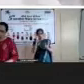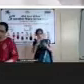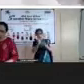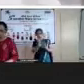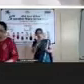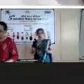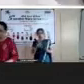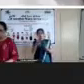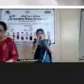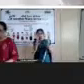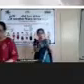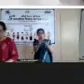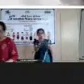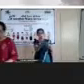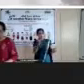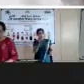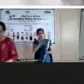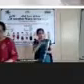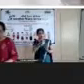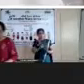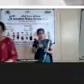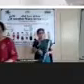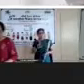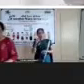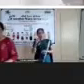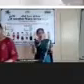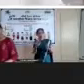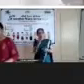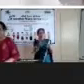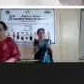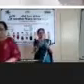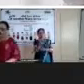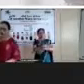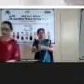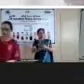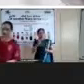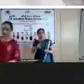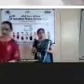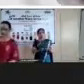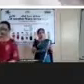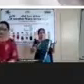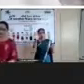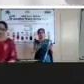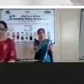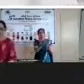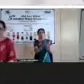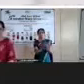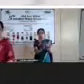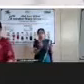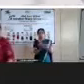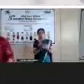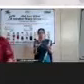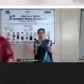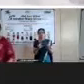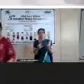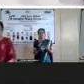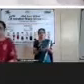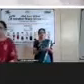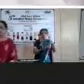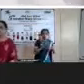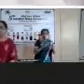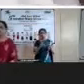इससे लाभान्वित हो रहे हैं। आवश्यकता है कि दिव्यांगजनों को इन सभी राष्ट्रीय मिशन कार्यक्रमों जैसे समग्र शिक्षा अभियान,